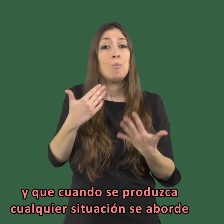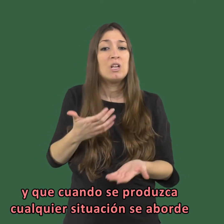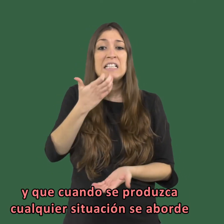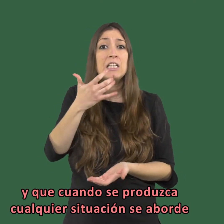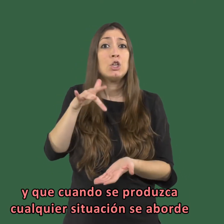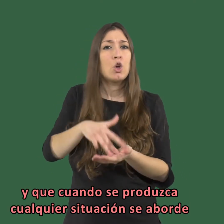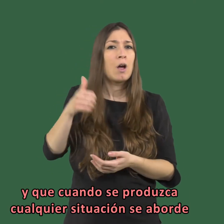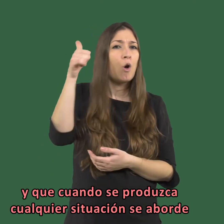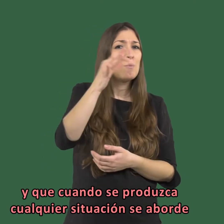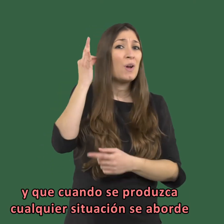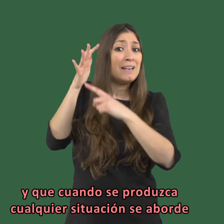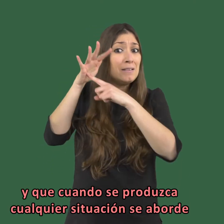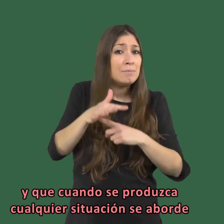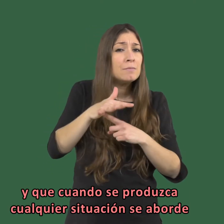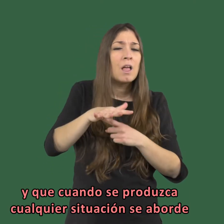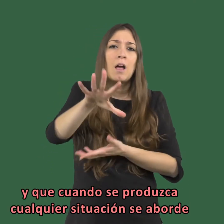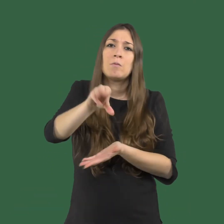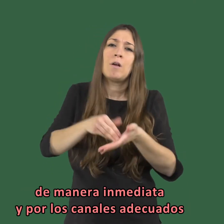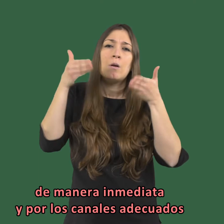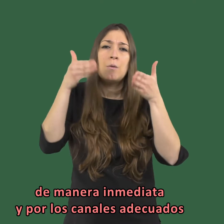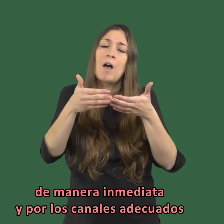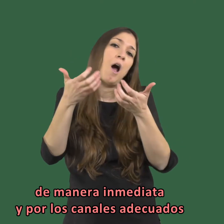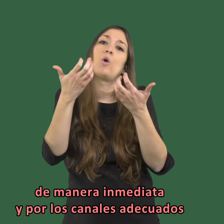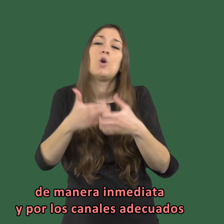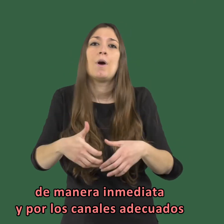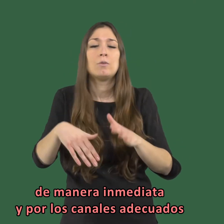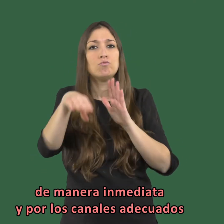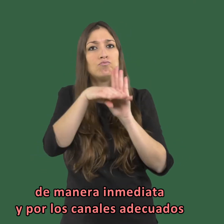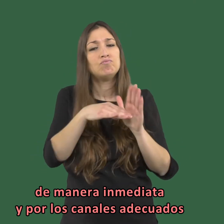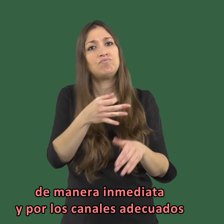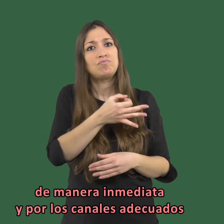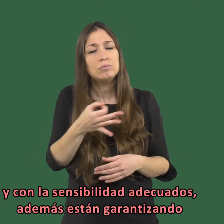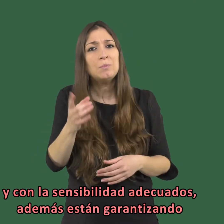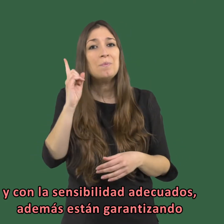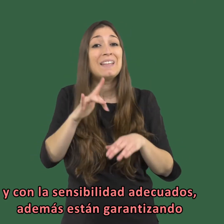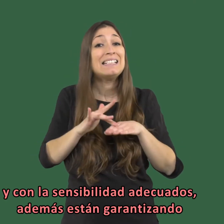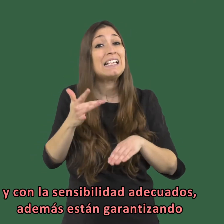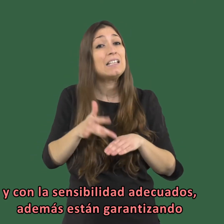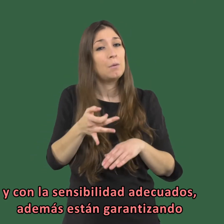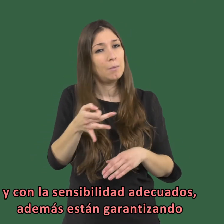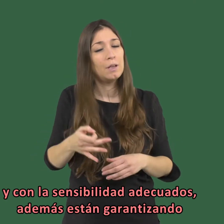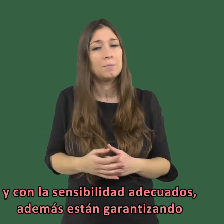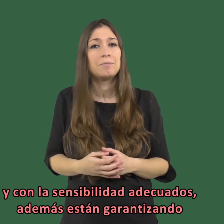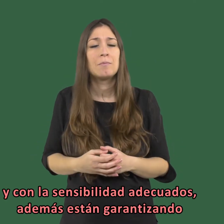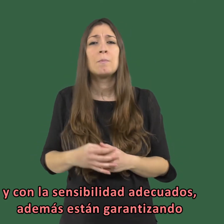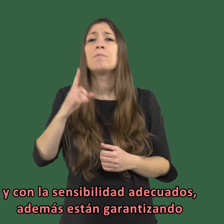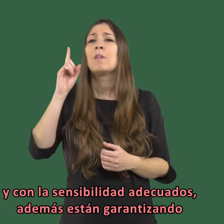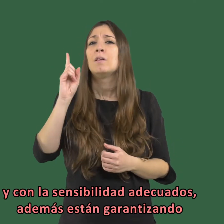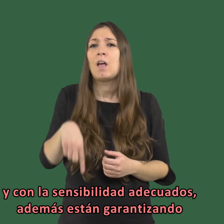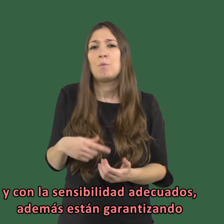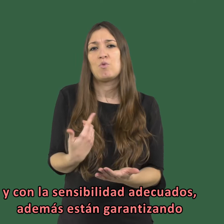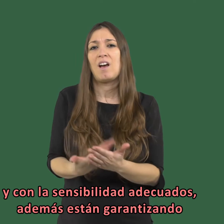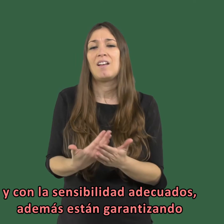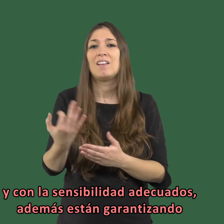y que cuando se produzca cualquier situación se aborde de manera inmediata y por los canales adecuados y con la sensibilidad adecuados. Además,